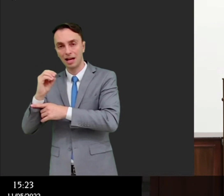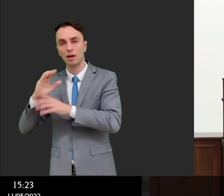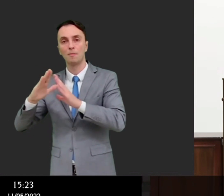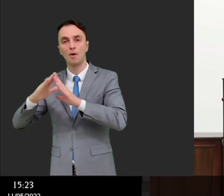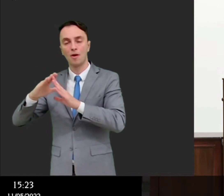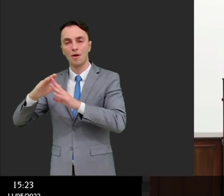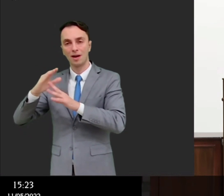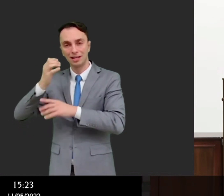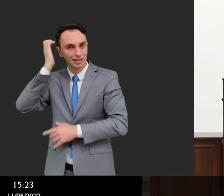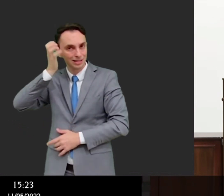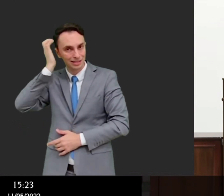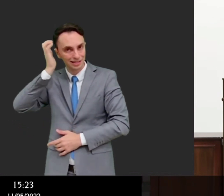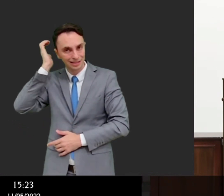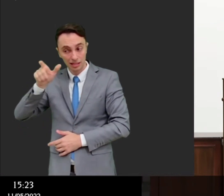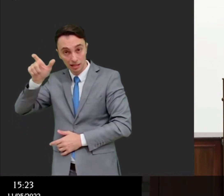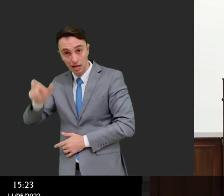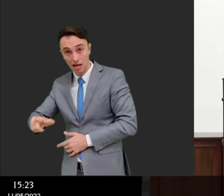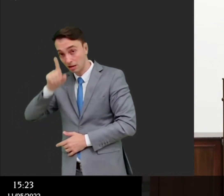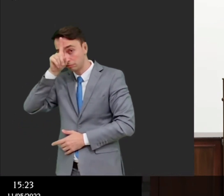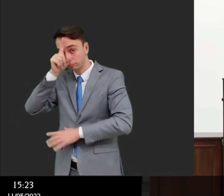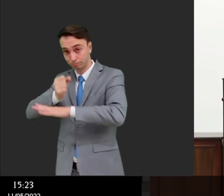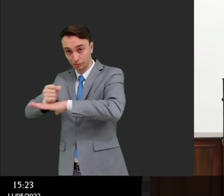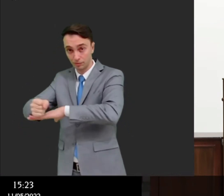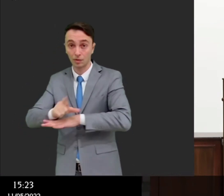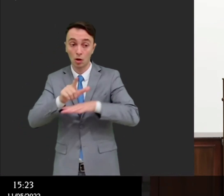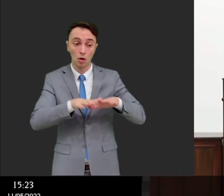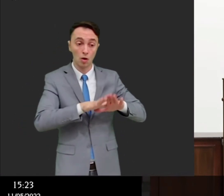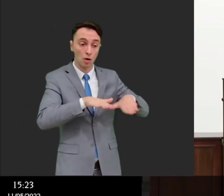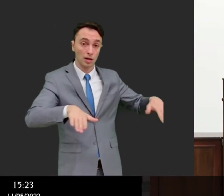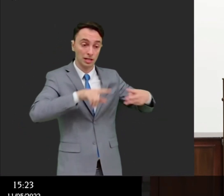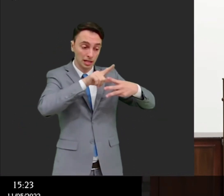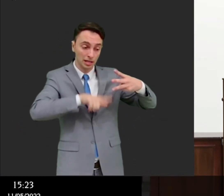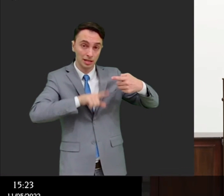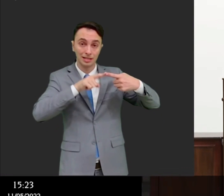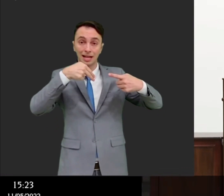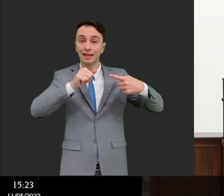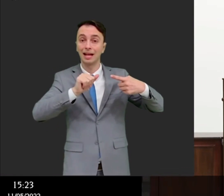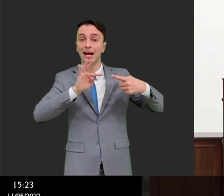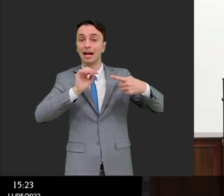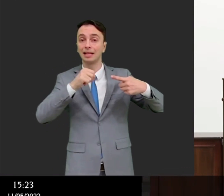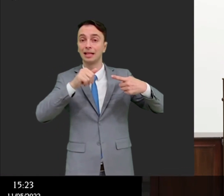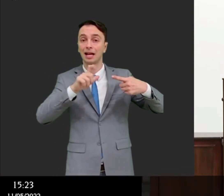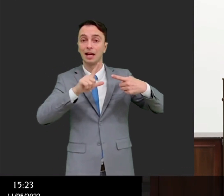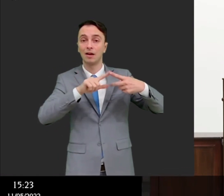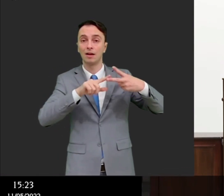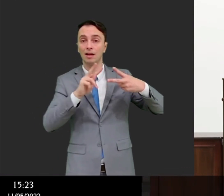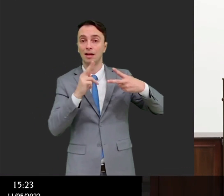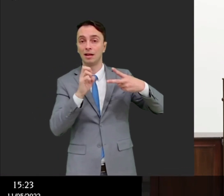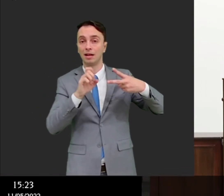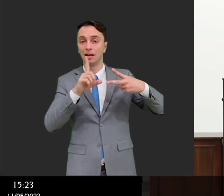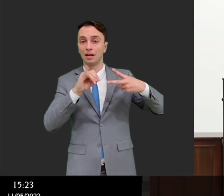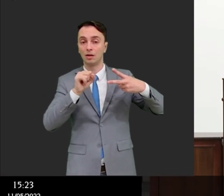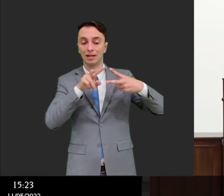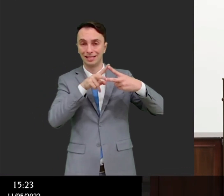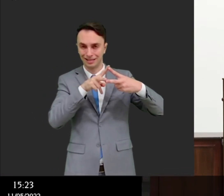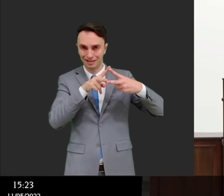hospitalizada. As crianças Natanael, Heloísa, de Goiás, estão enferma e a família